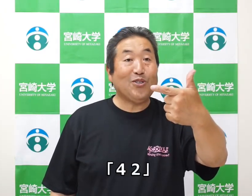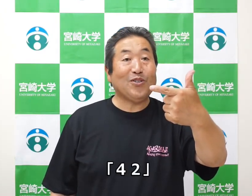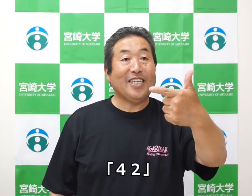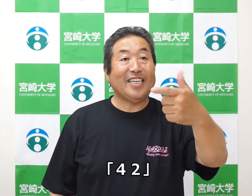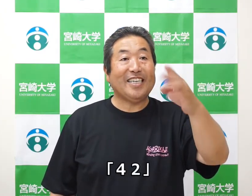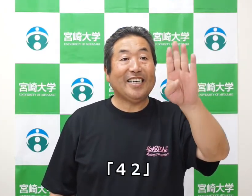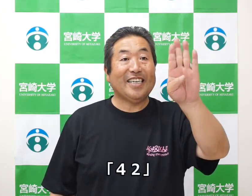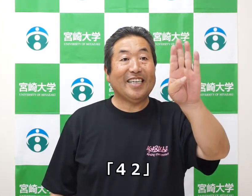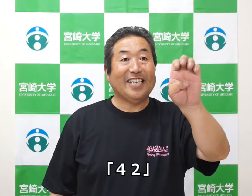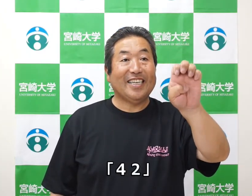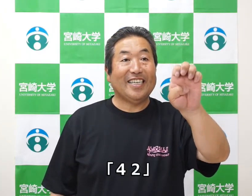42、